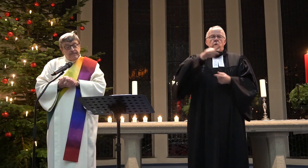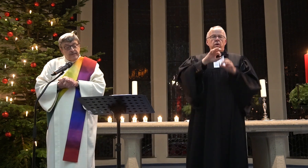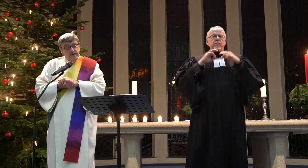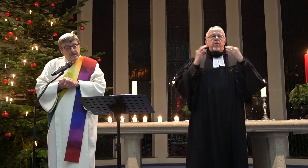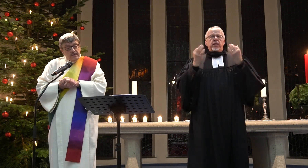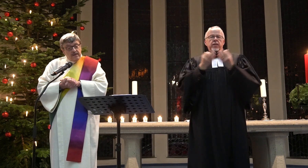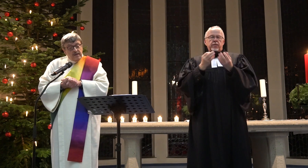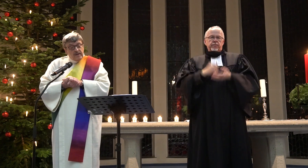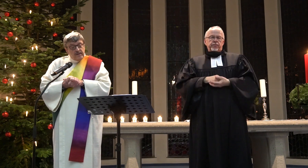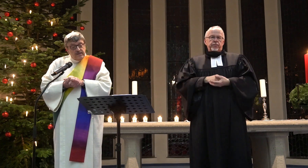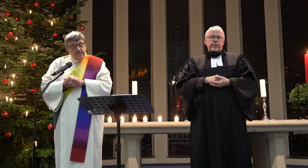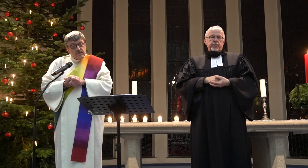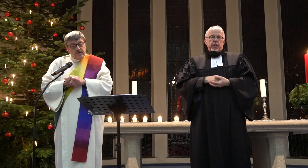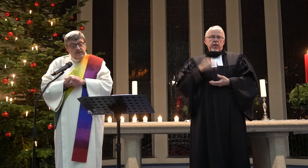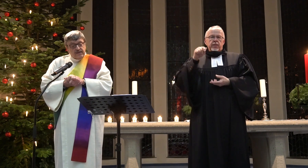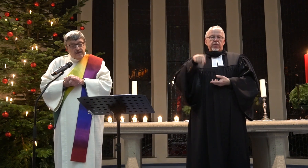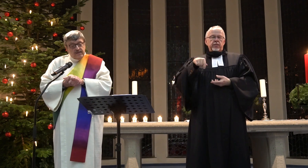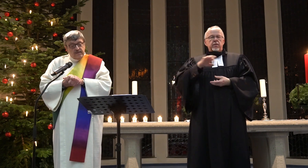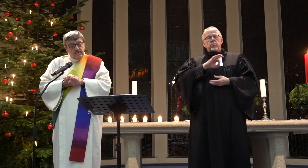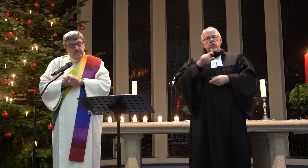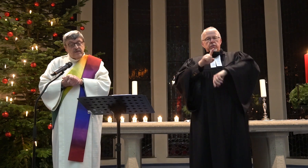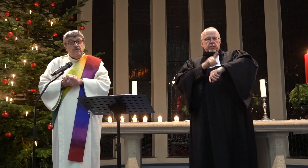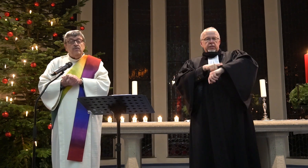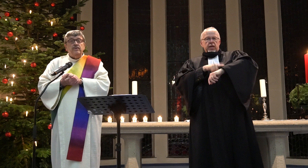Familie. In diesen besonderen